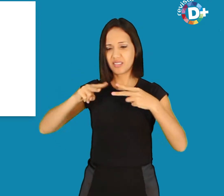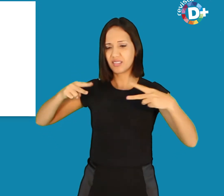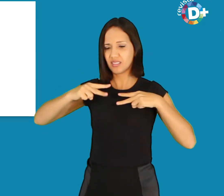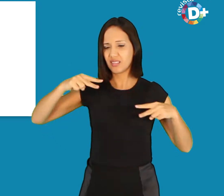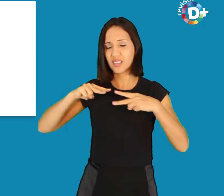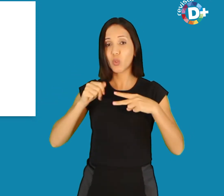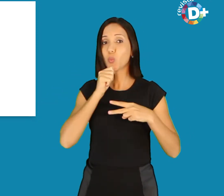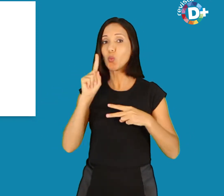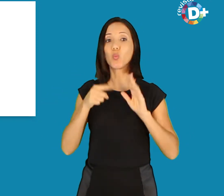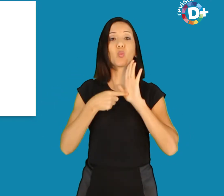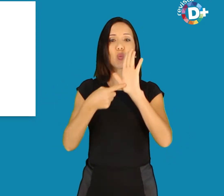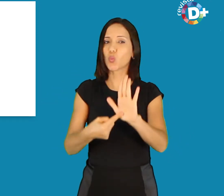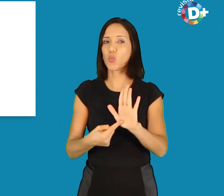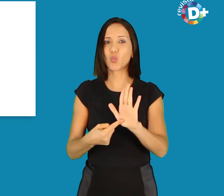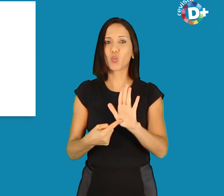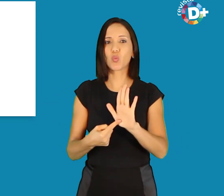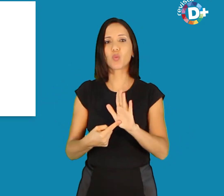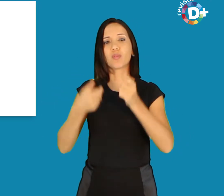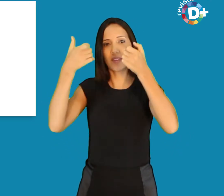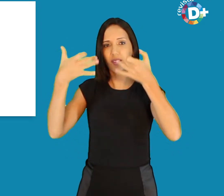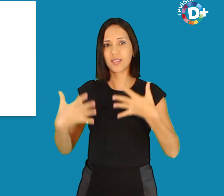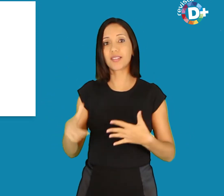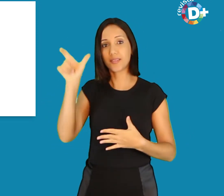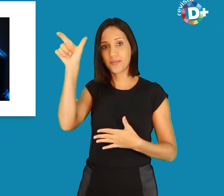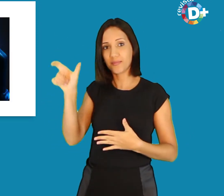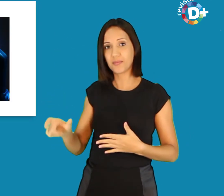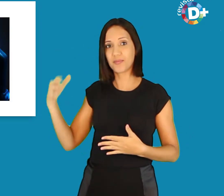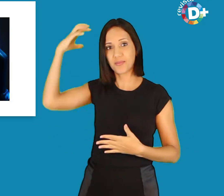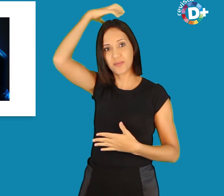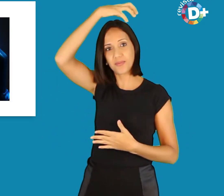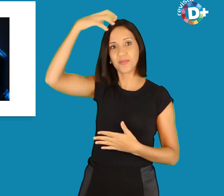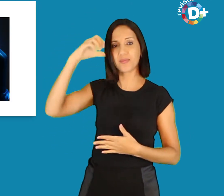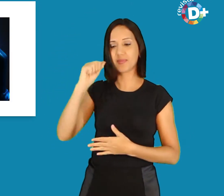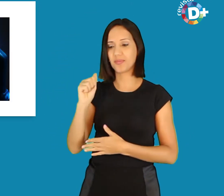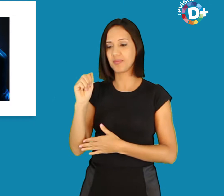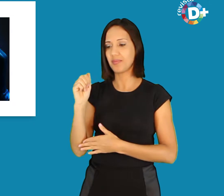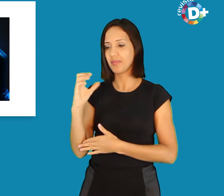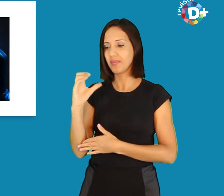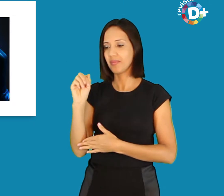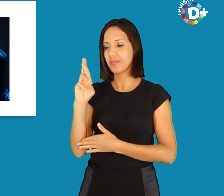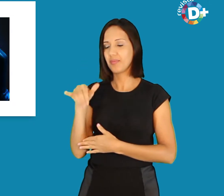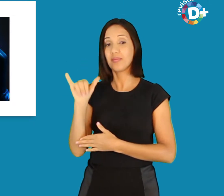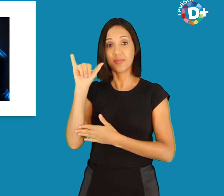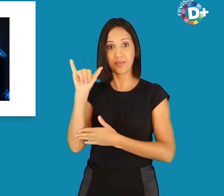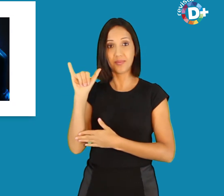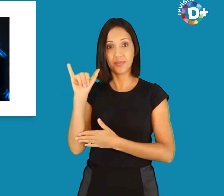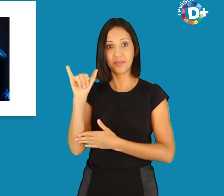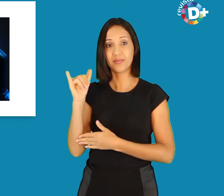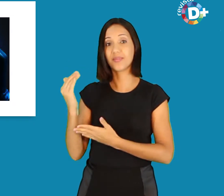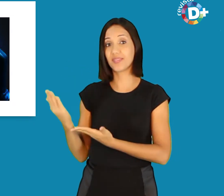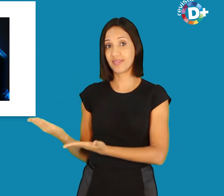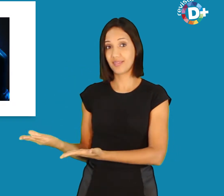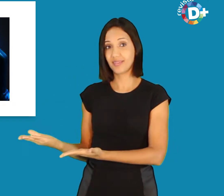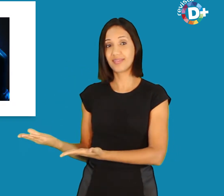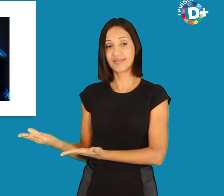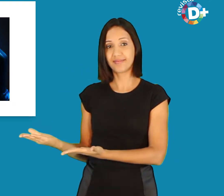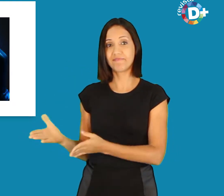lateral amiotrófica rota lista outras condições que podem dar origem a doença além